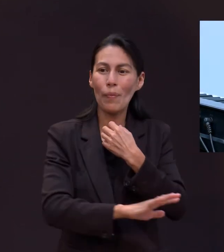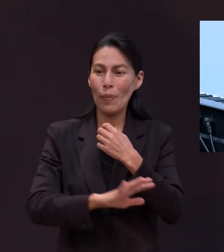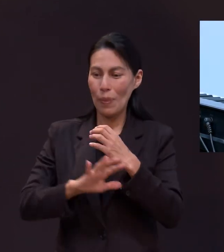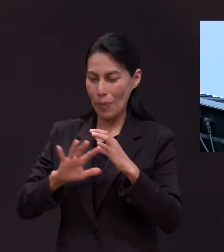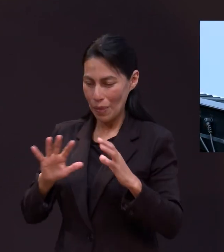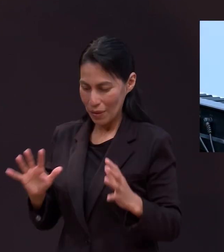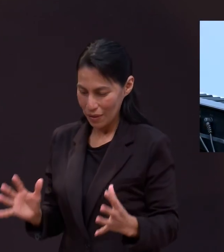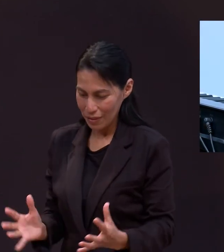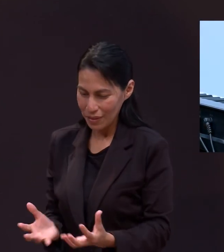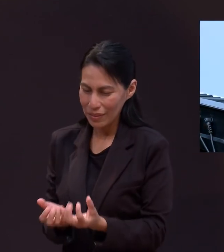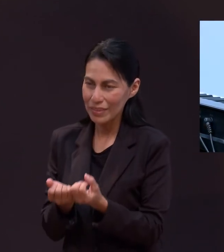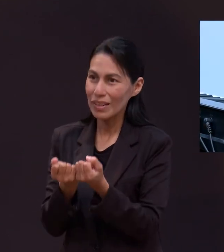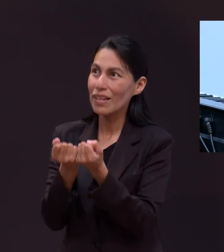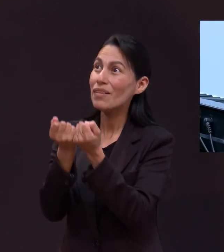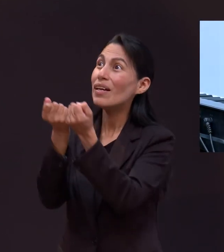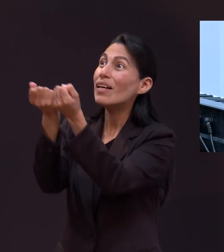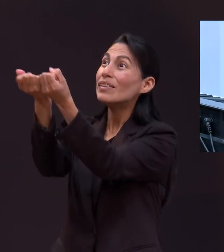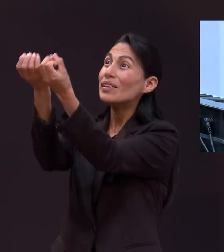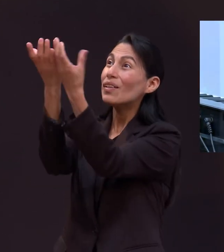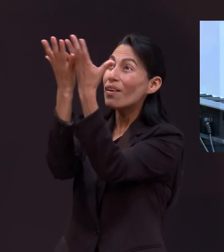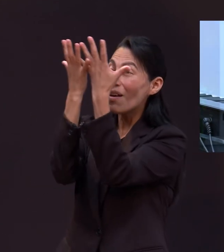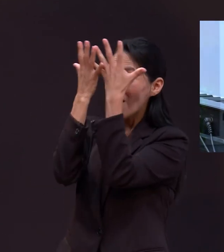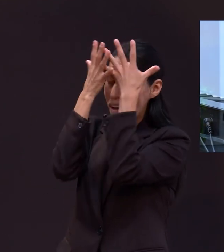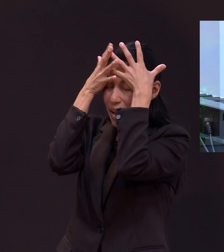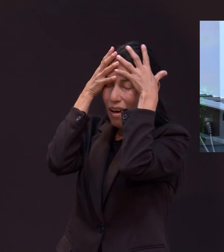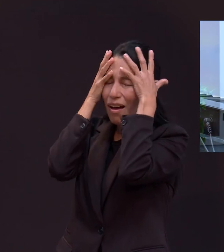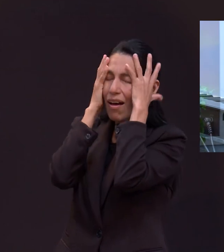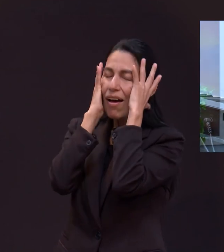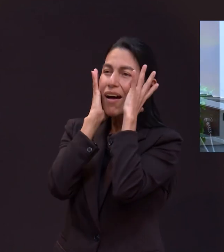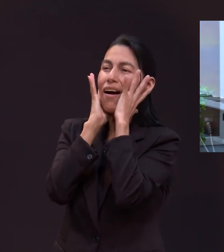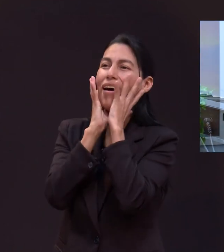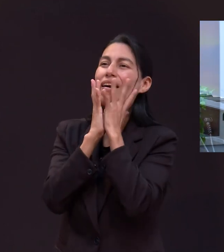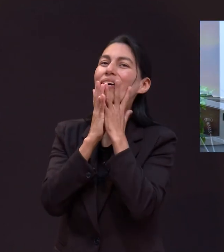me dio el casco de salvación